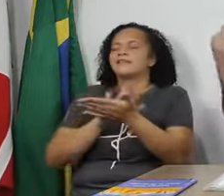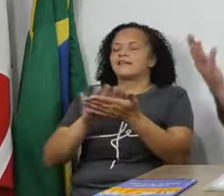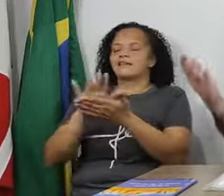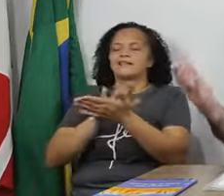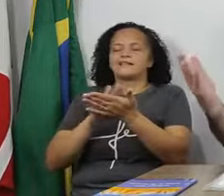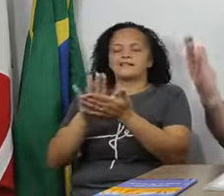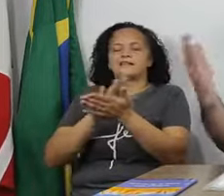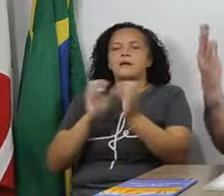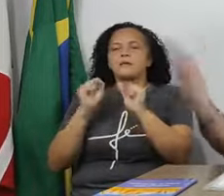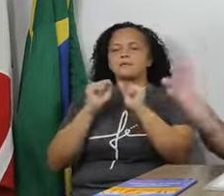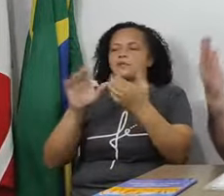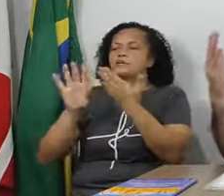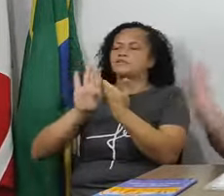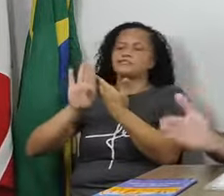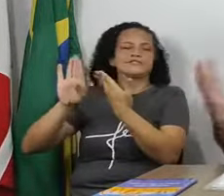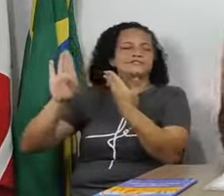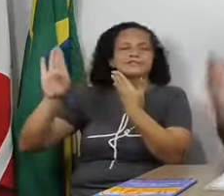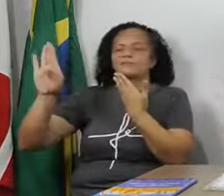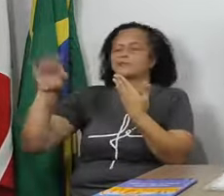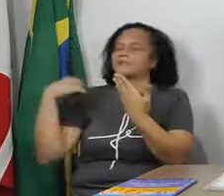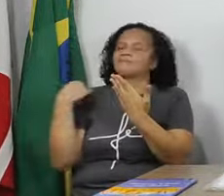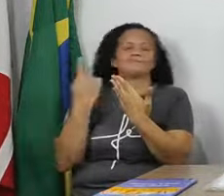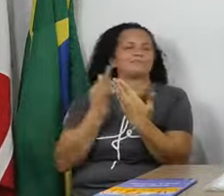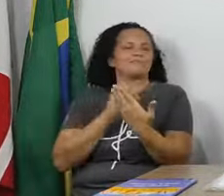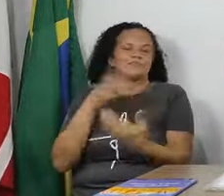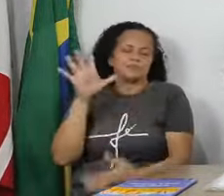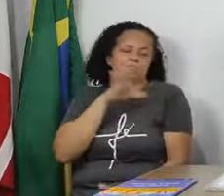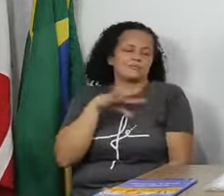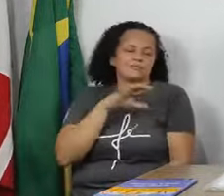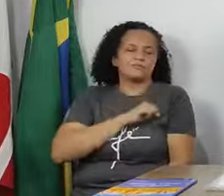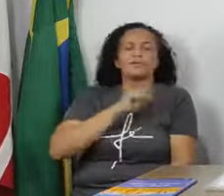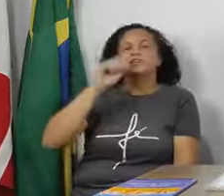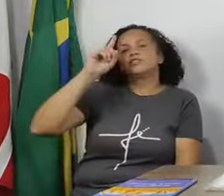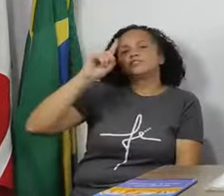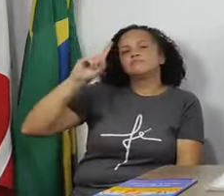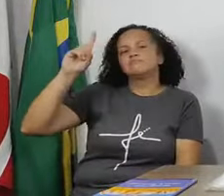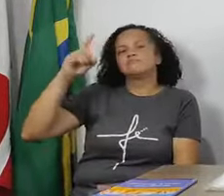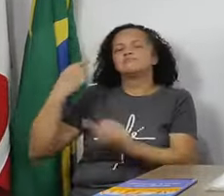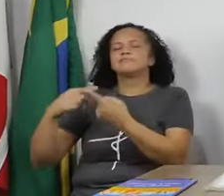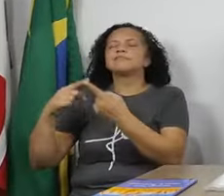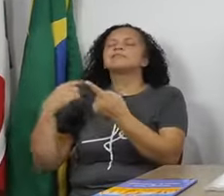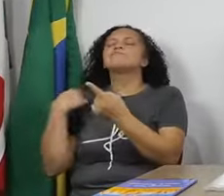porque nele nós somos mais do que vencedores. Glória a Deus por isso.